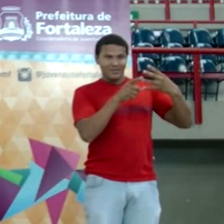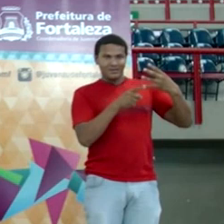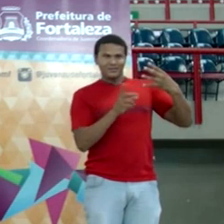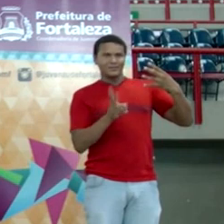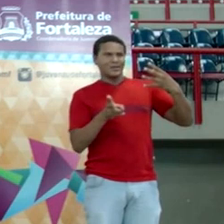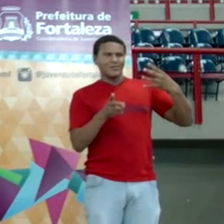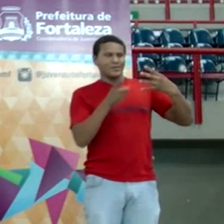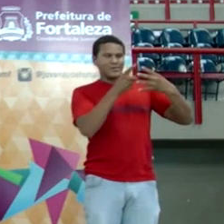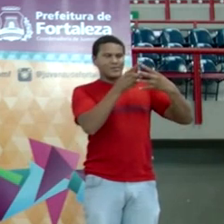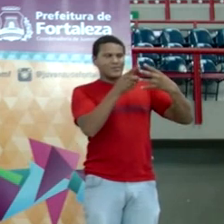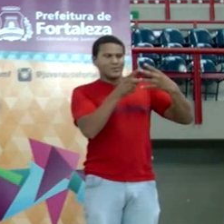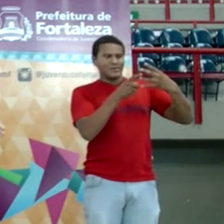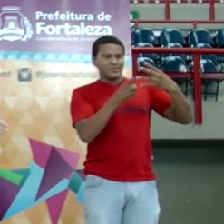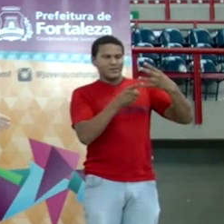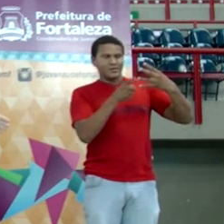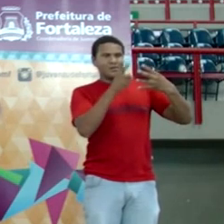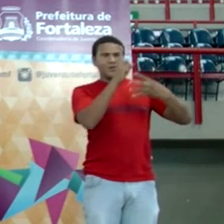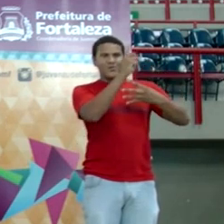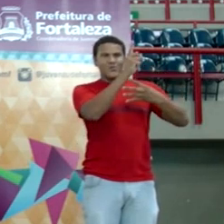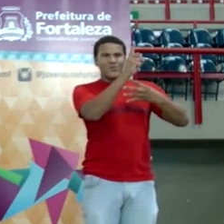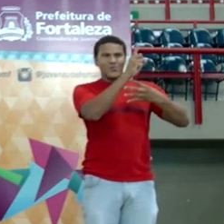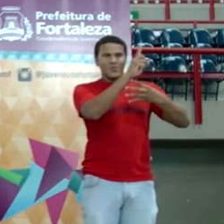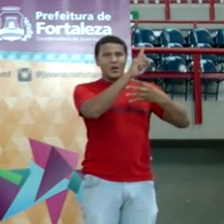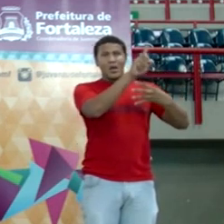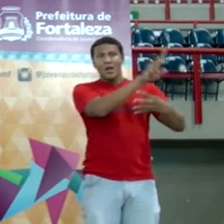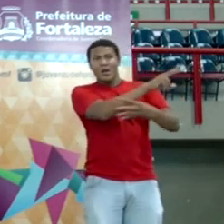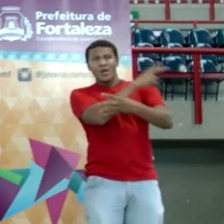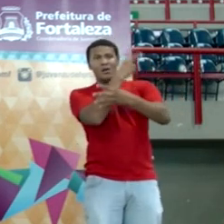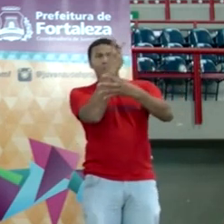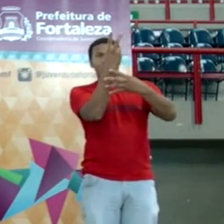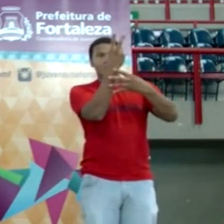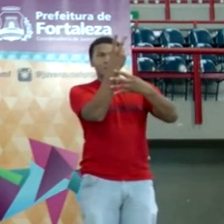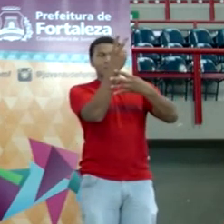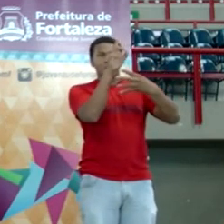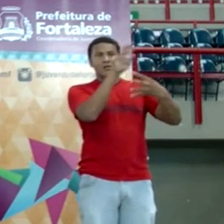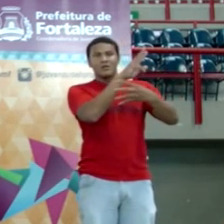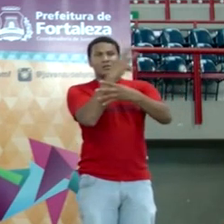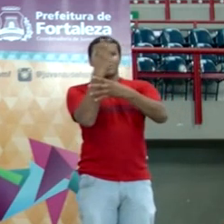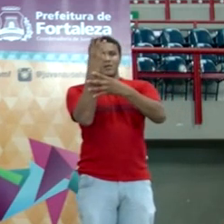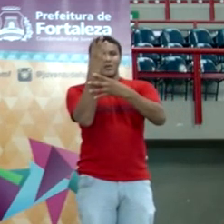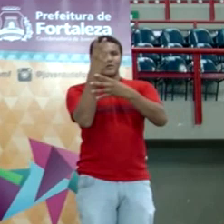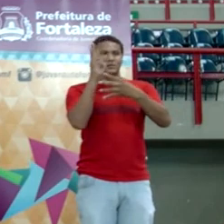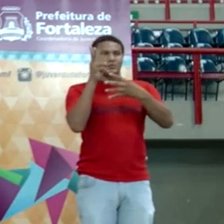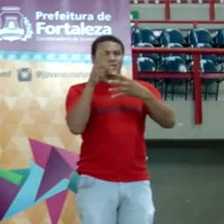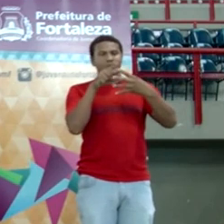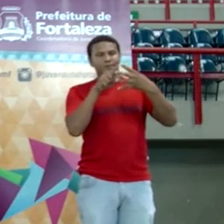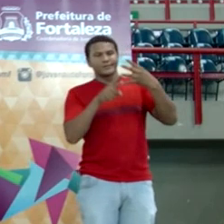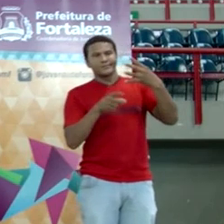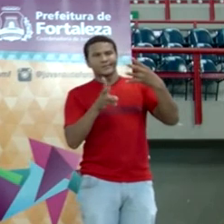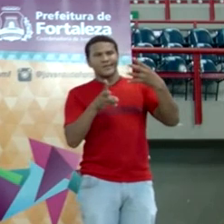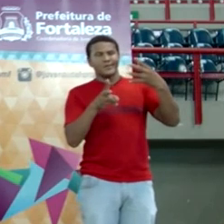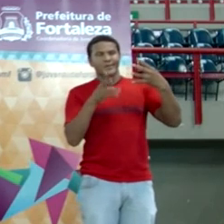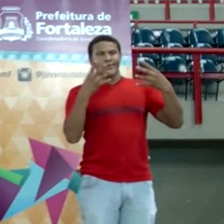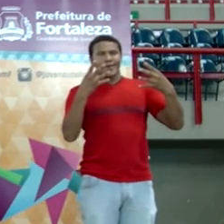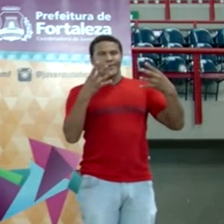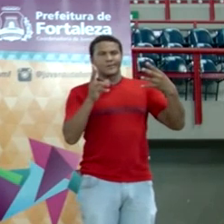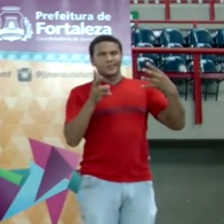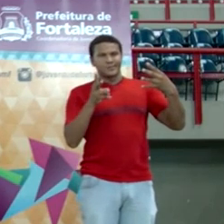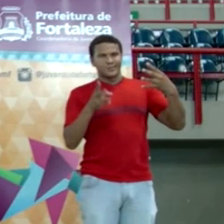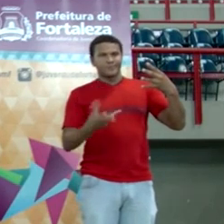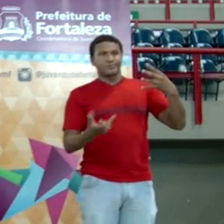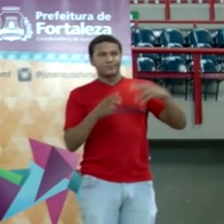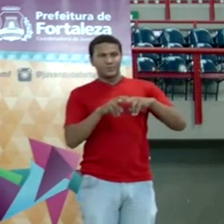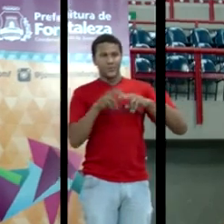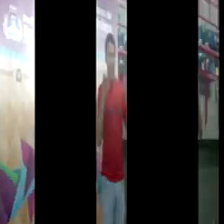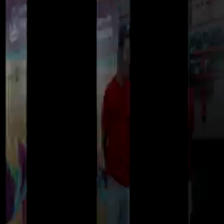4, e na coluna da prova também tem 4. Então são 4 situações. O que é que eu vou ter que analisar? Eu vou ter que analisar cada